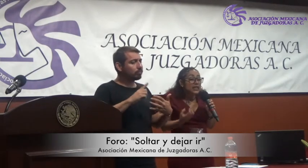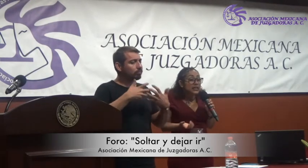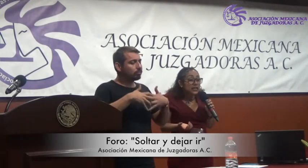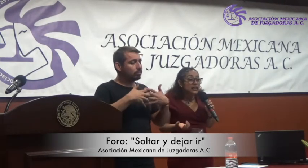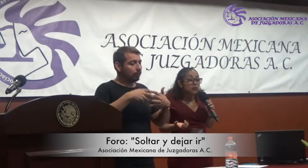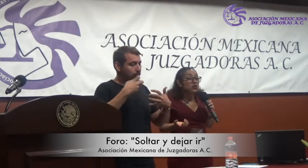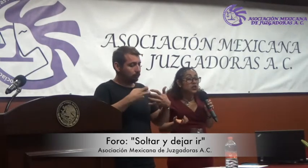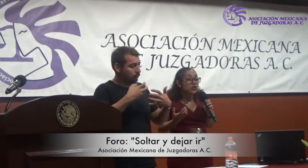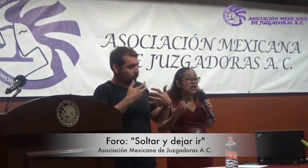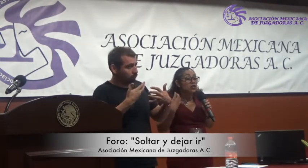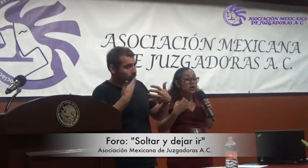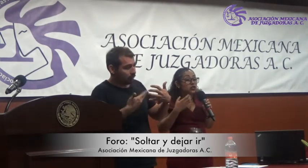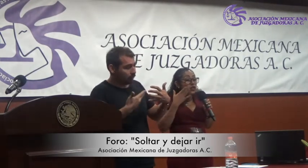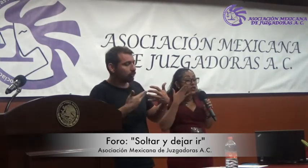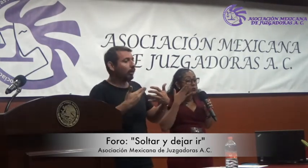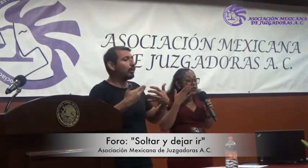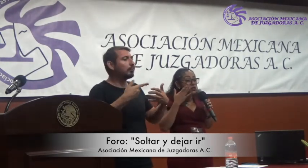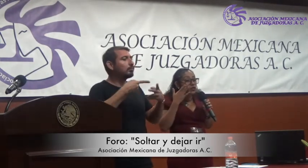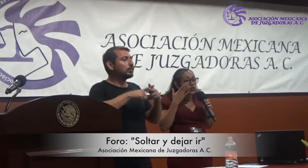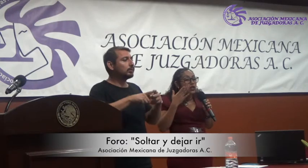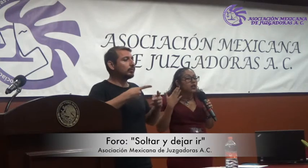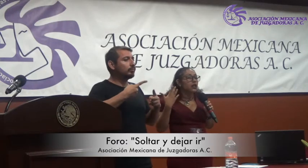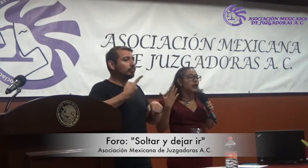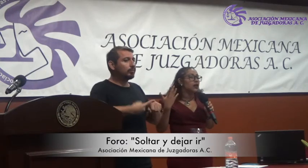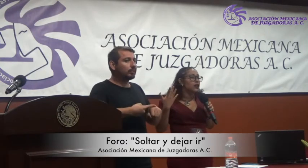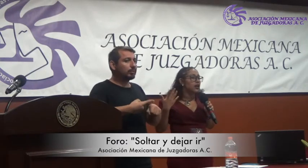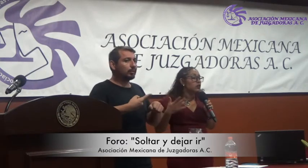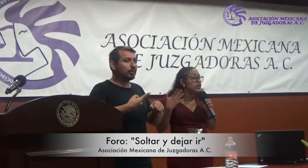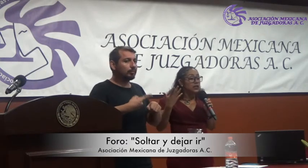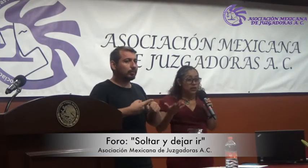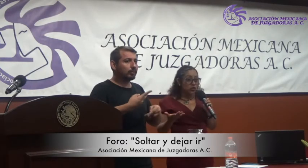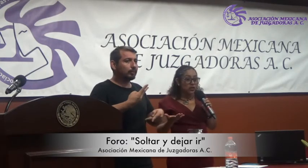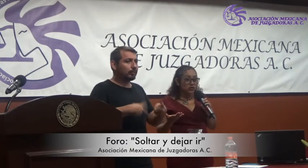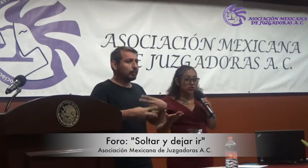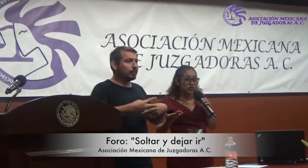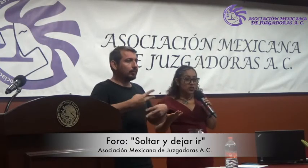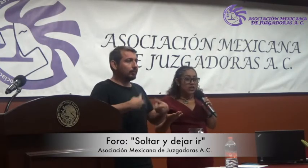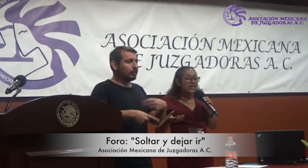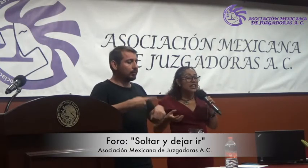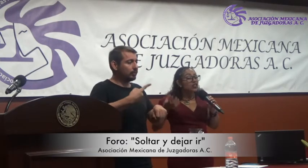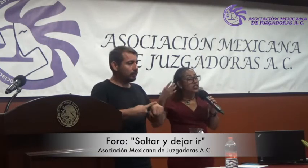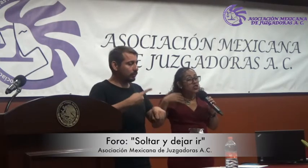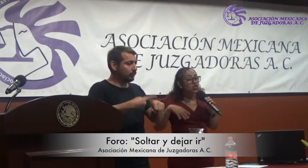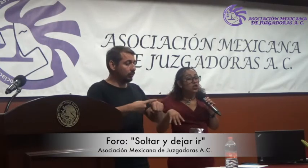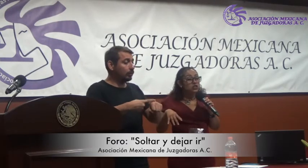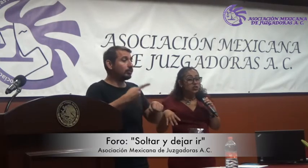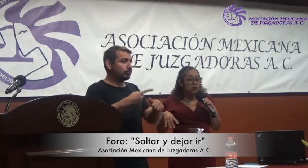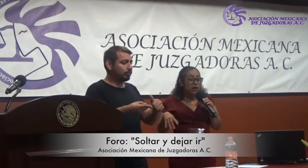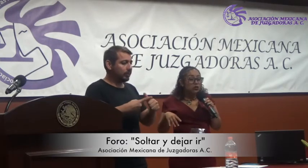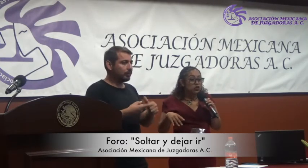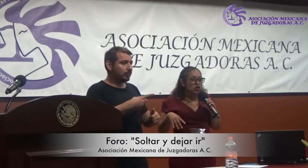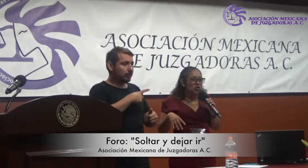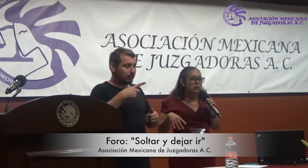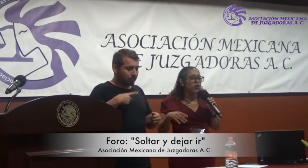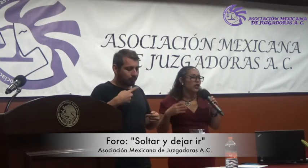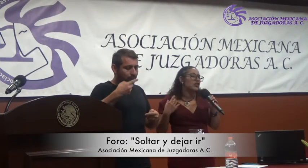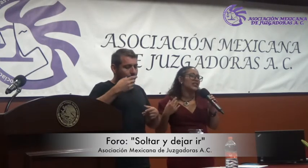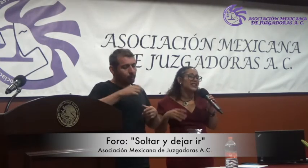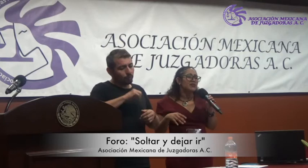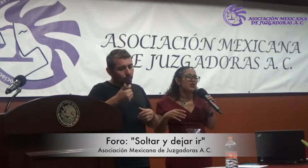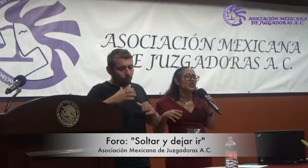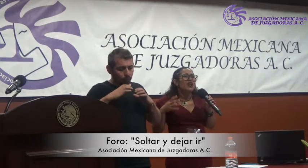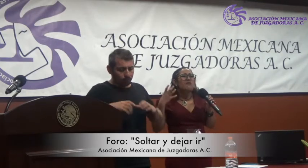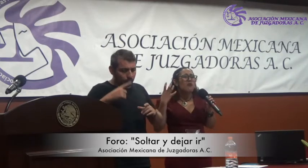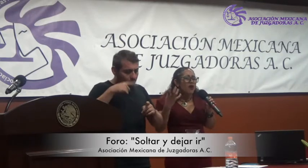esa tristeza que estamos sintiendo, a esos sentimientos que no están resueltos. Y entonces todo eso se ve en nuestro cuerpo y